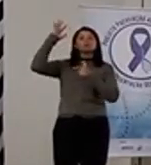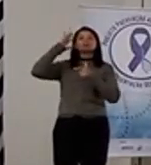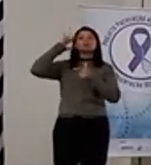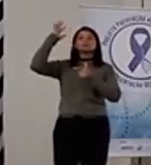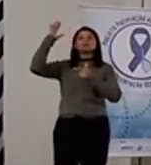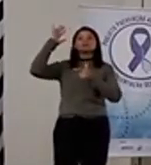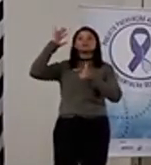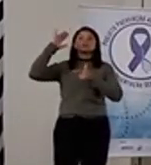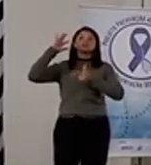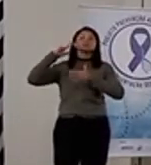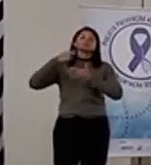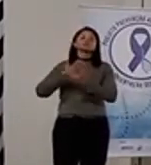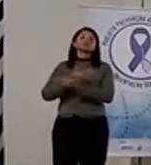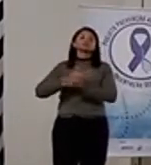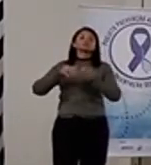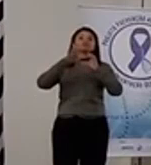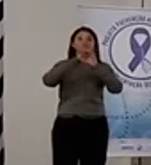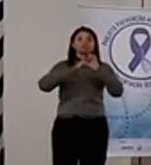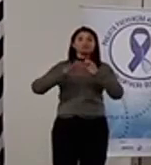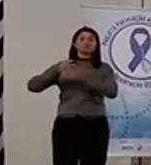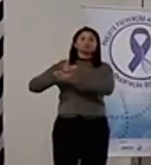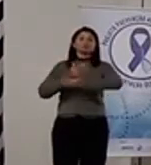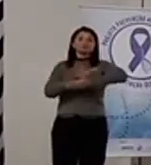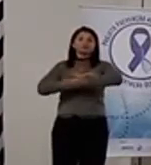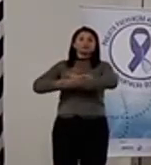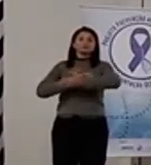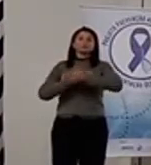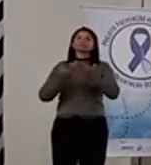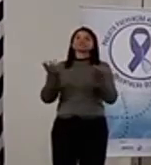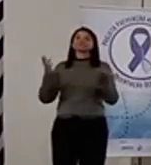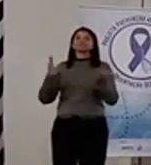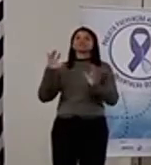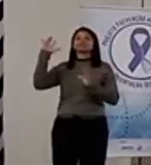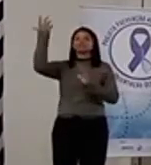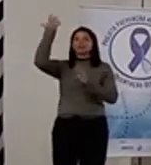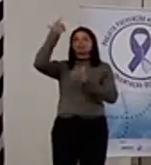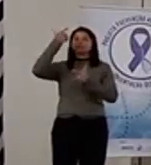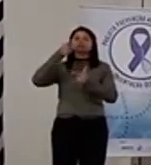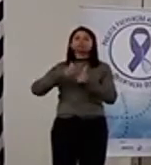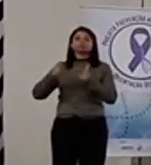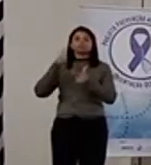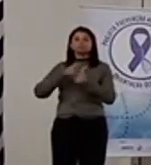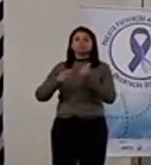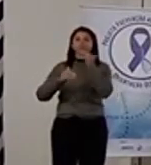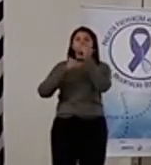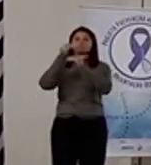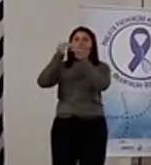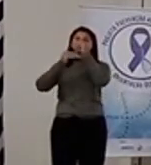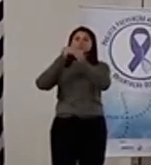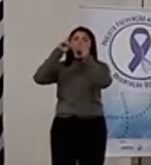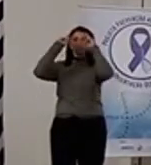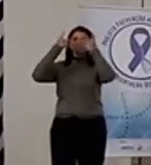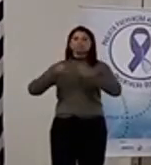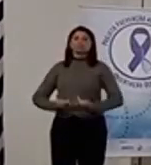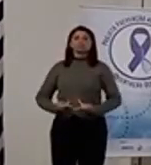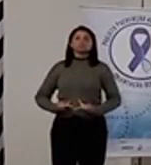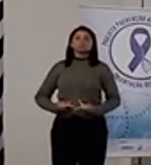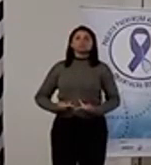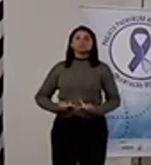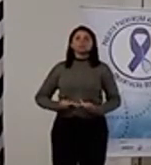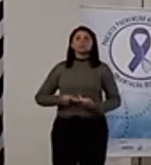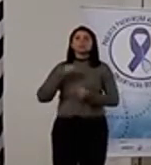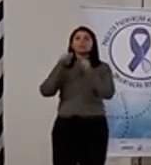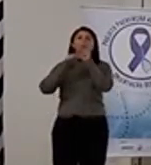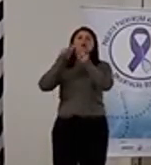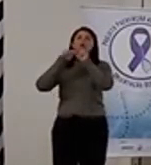feto humano ia provocar malformação. Porque não provocou no camundongo. Provocou no feto humano. O que aconteceu? As